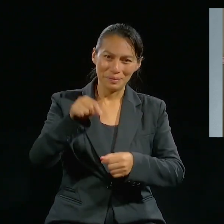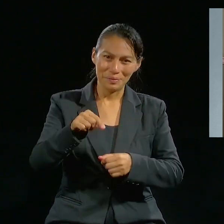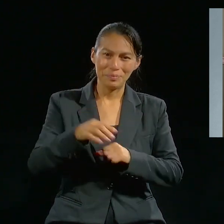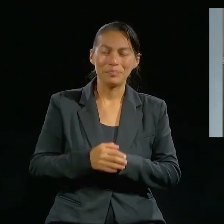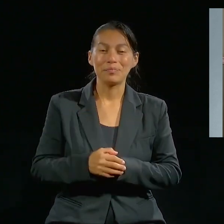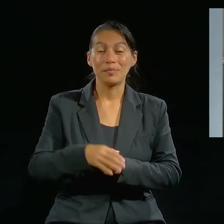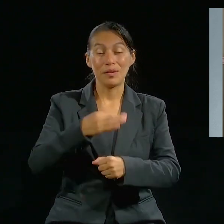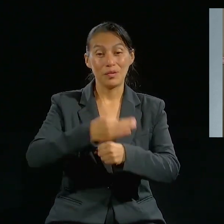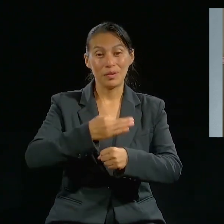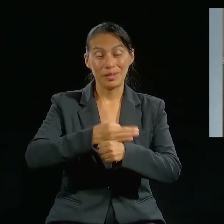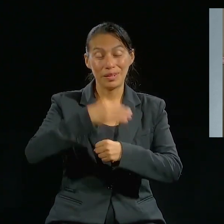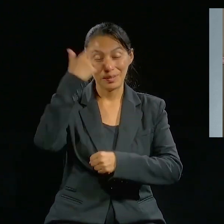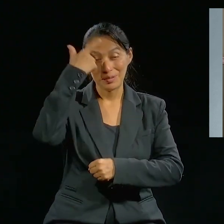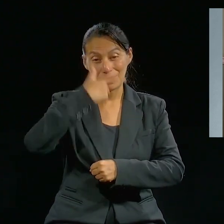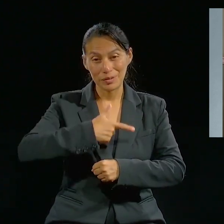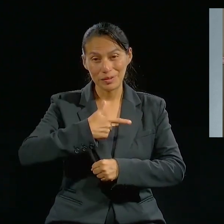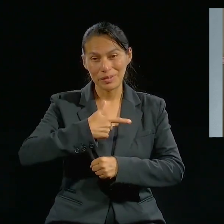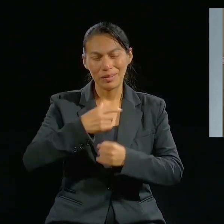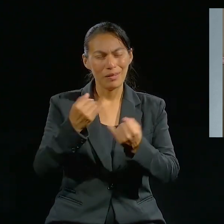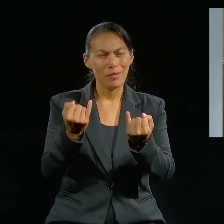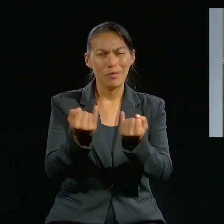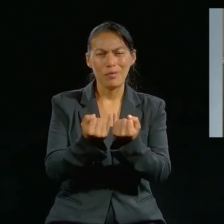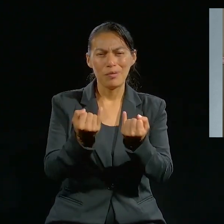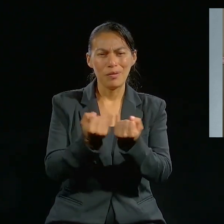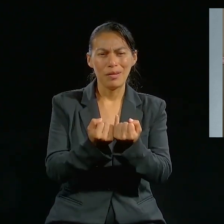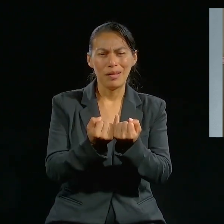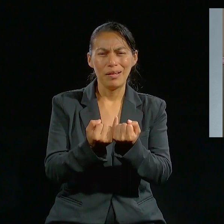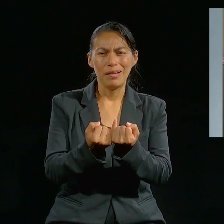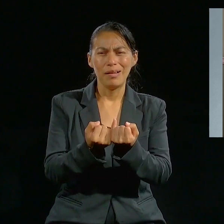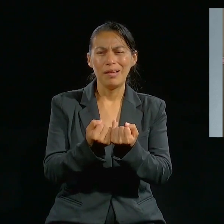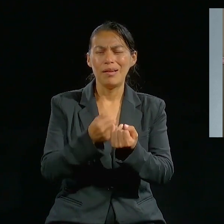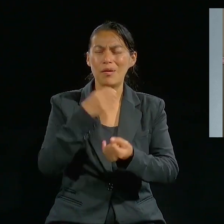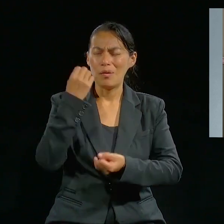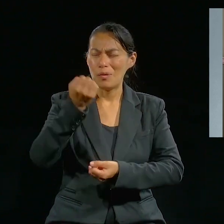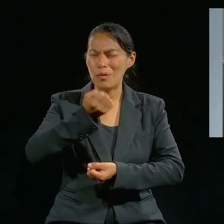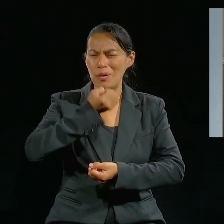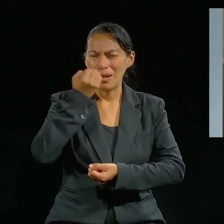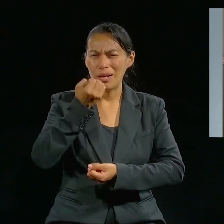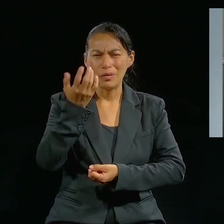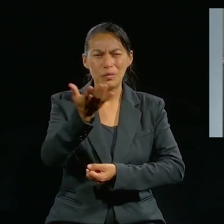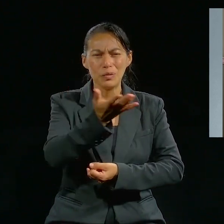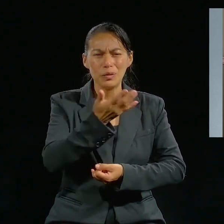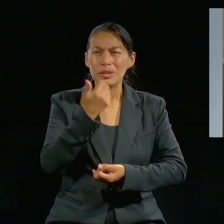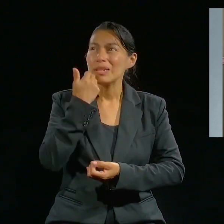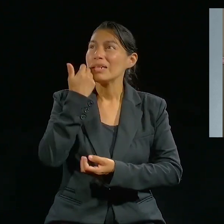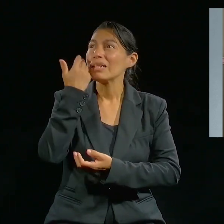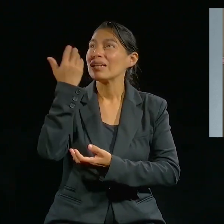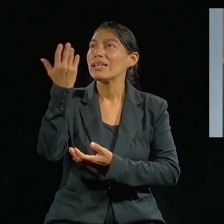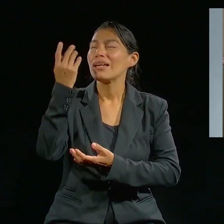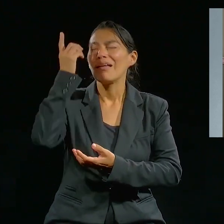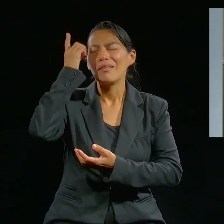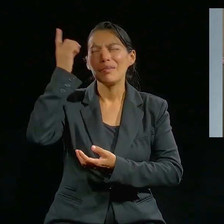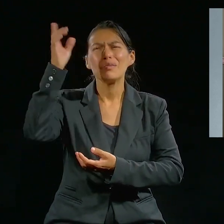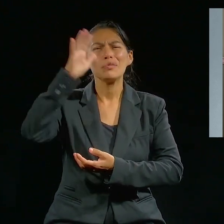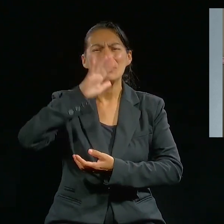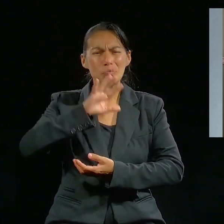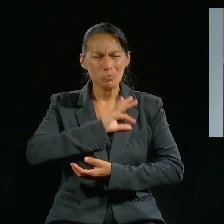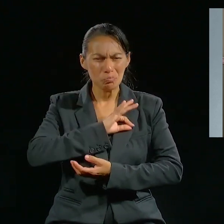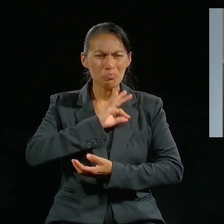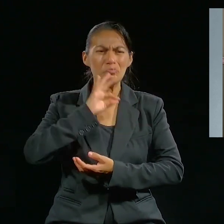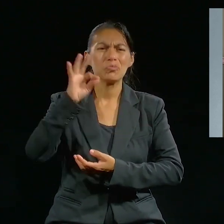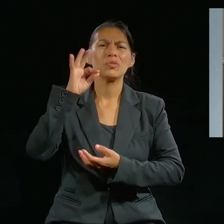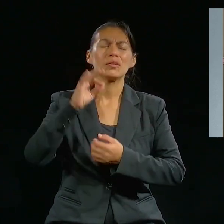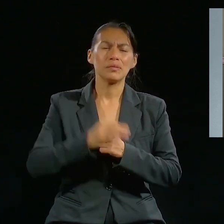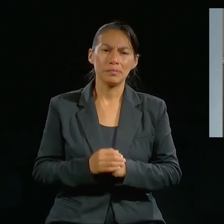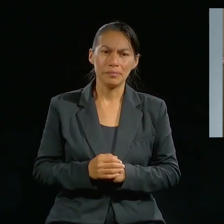Y esperamos que esta noche también puedan inspirarse a orar al Dios de lo imposible.